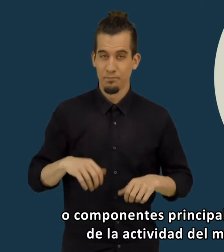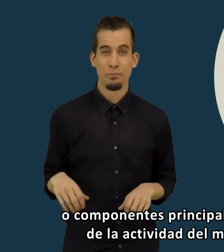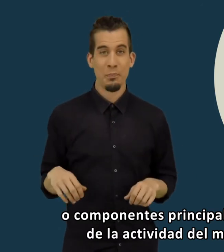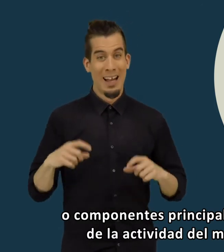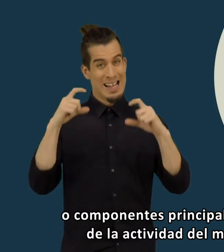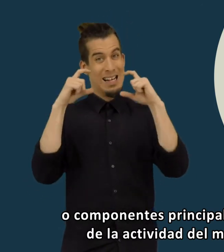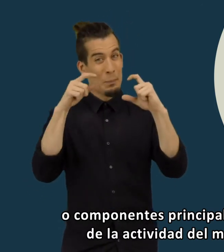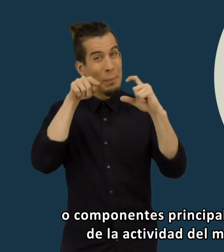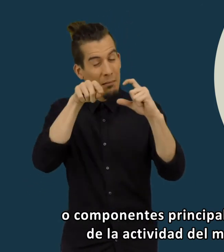la actividad del medicamento.